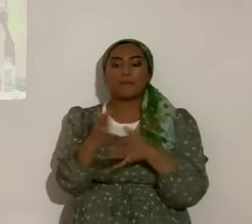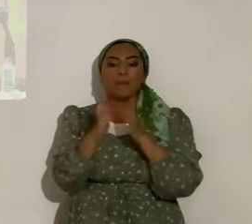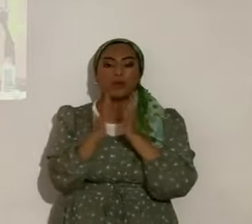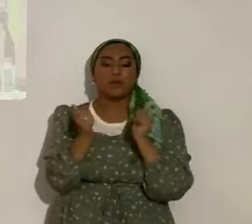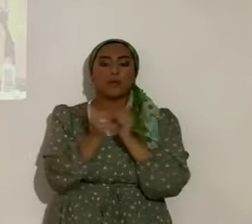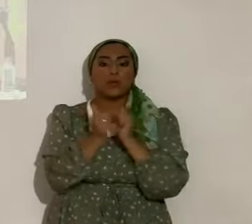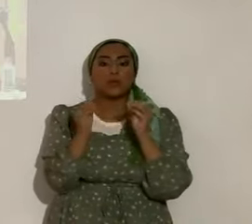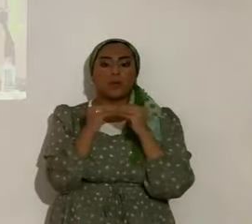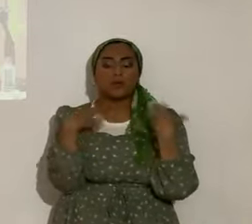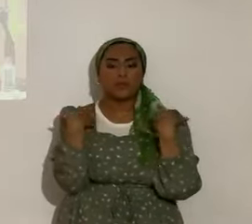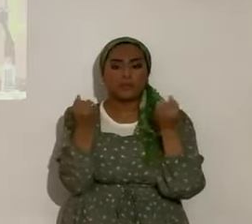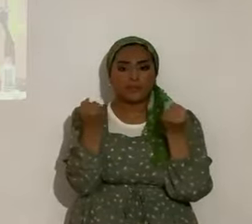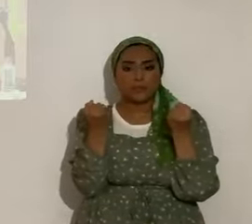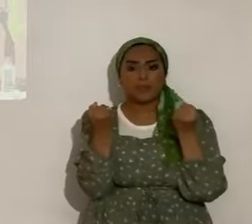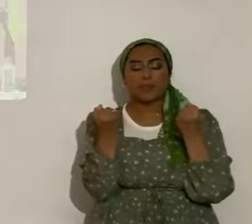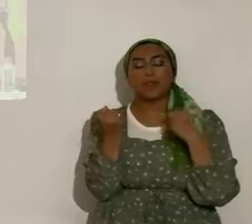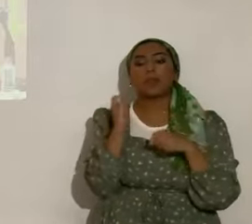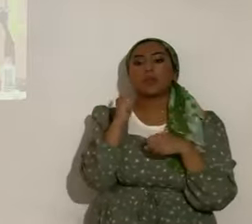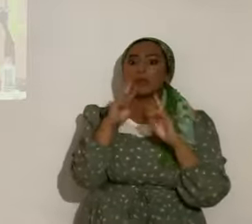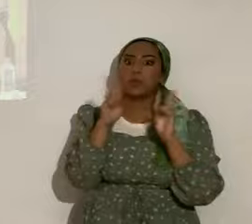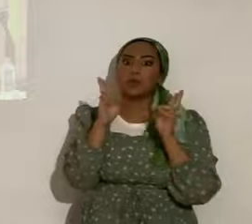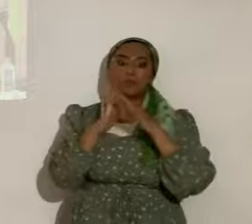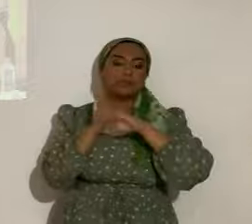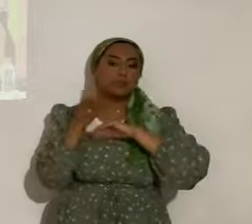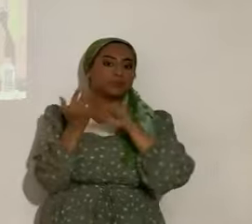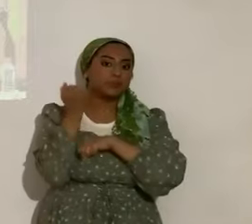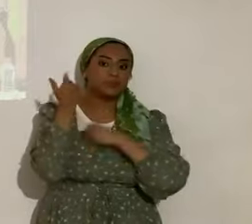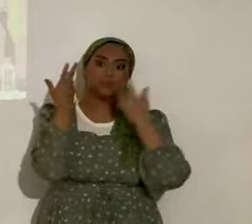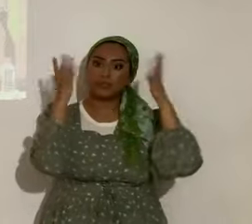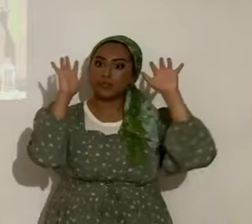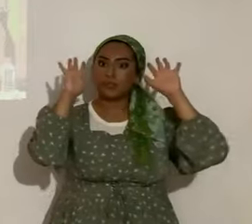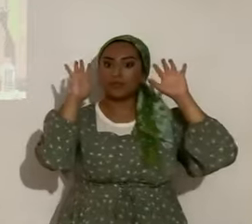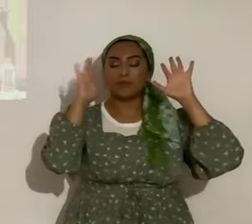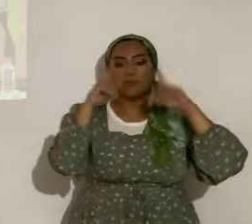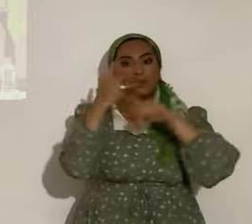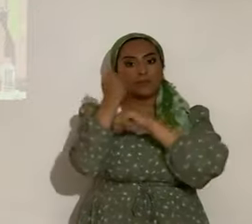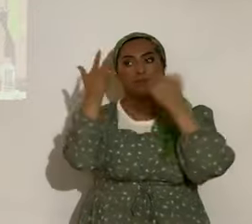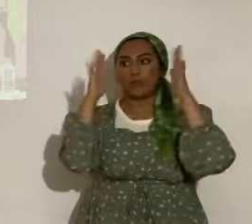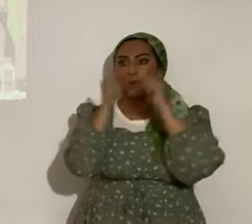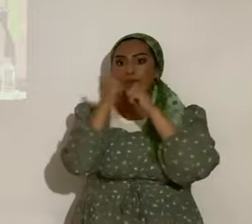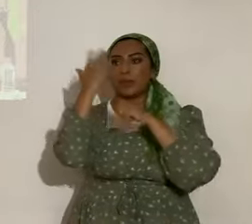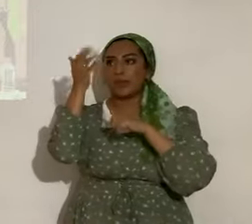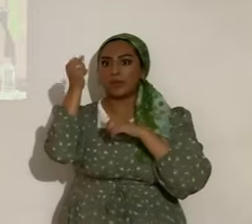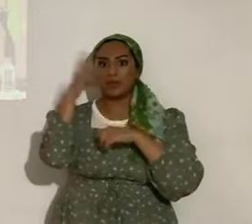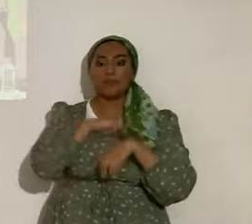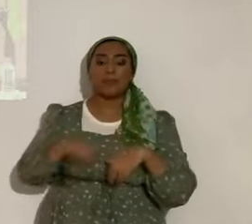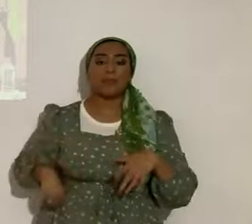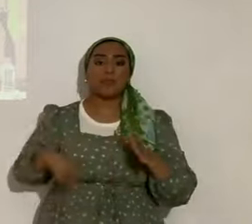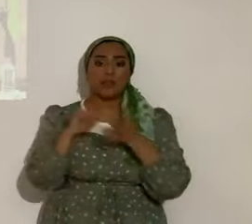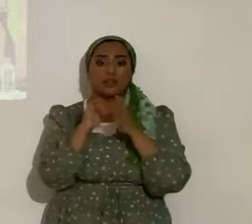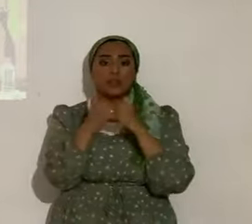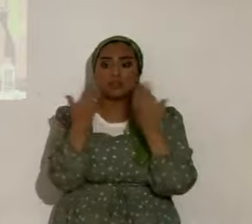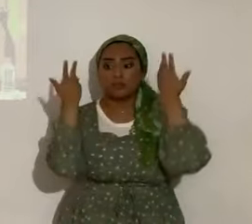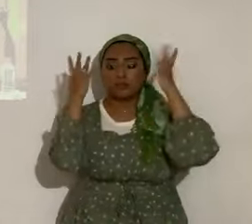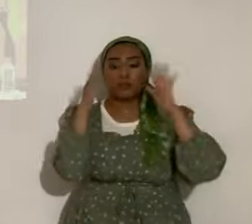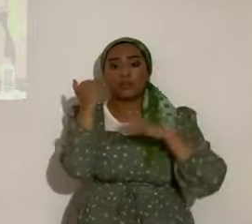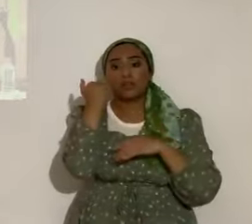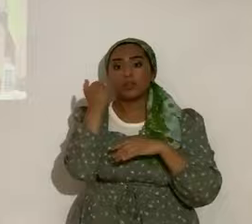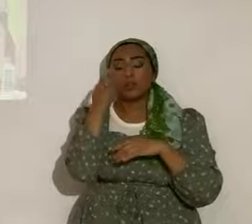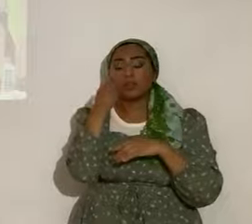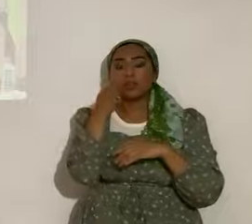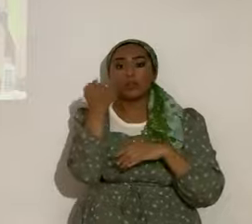más intensidad, entonces ya estás del otro lado, como decimos, estás en la victoria de Yeshua Mashiach, porque así ya, si